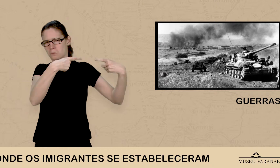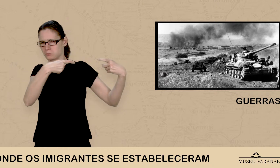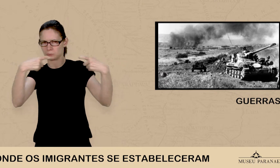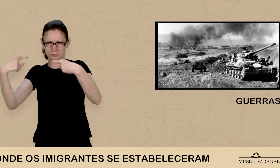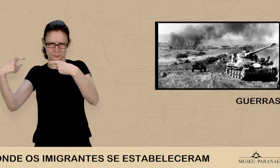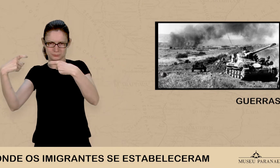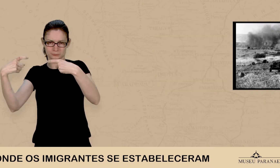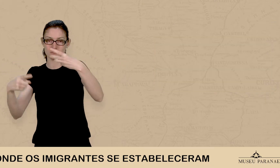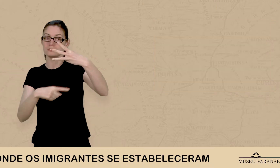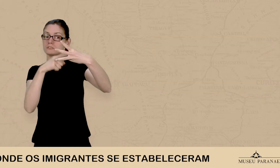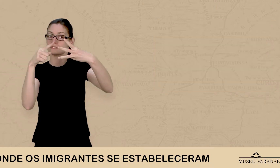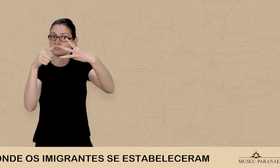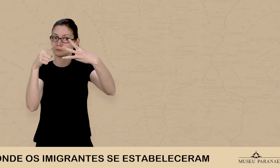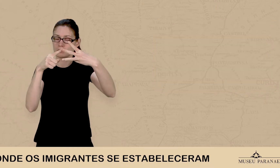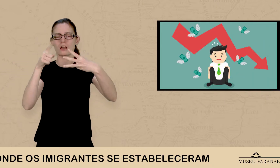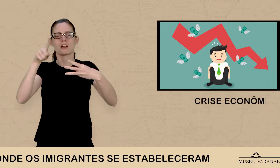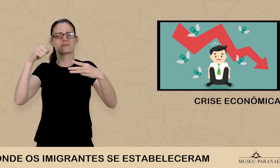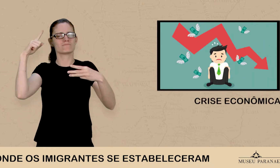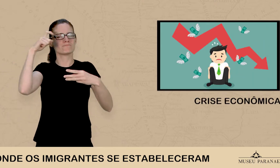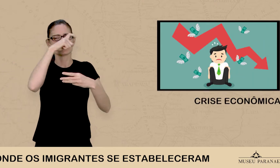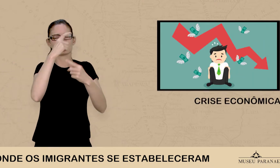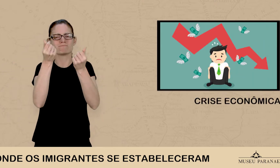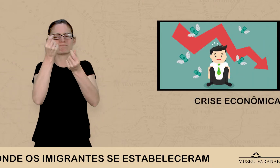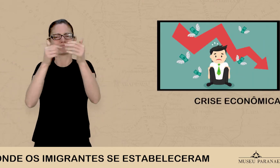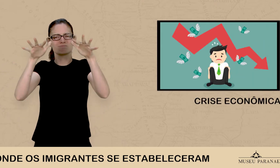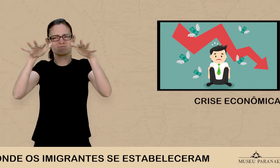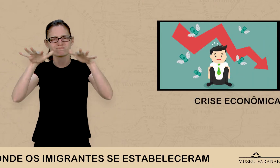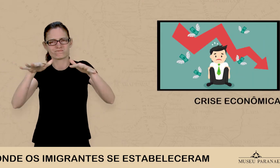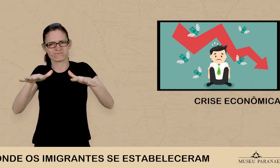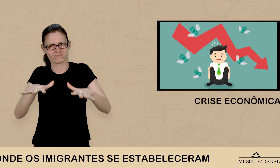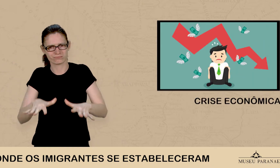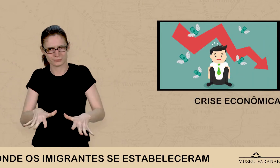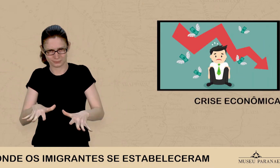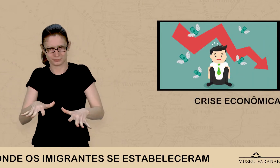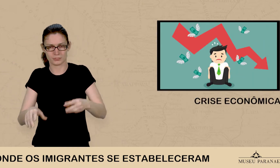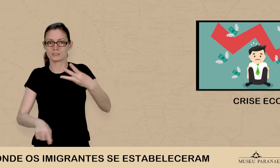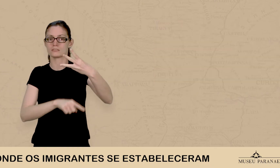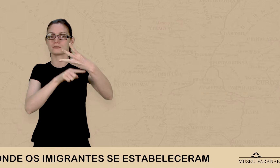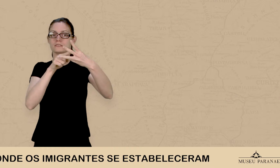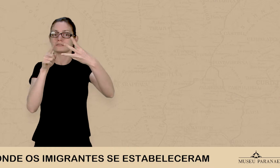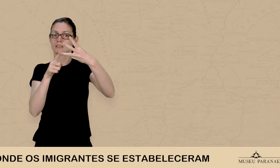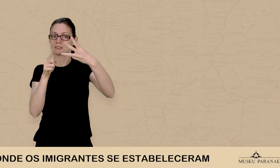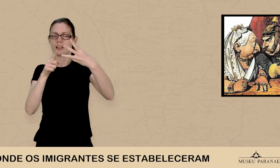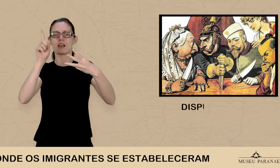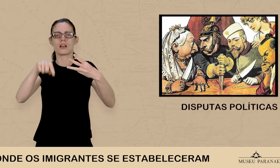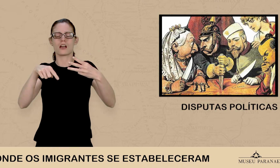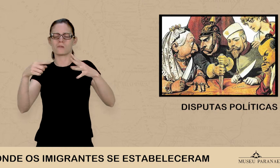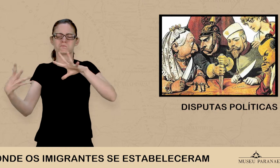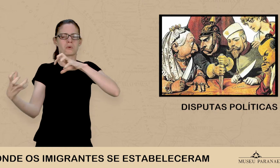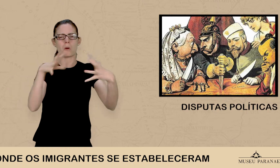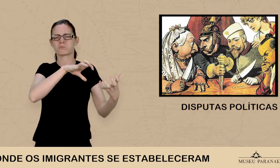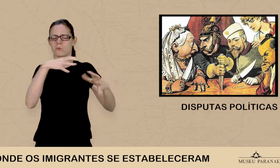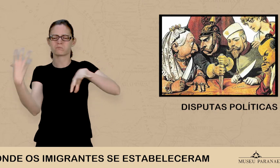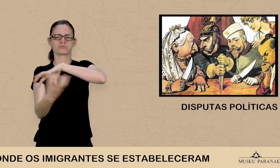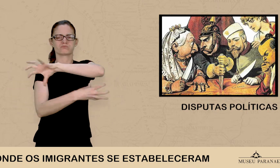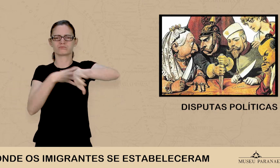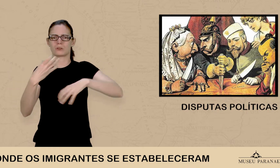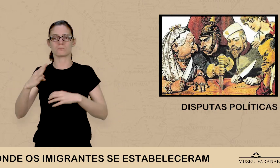as dificuldades econômicas e os conflitos militares e